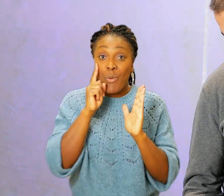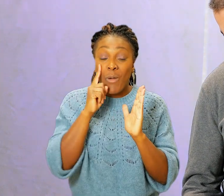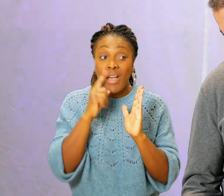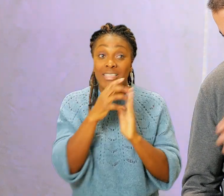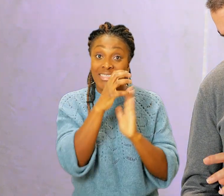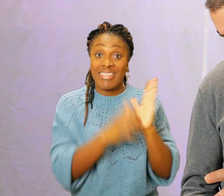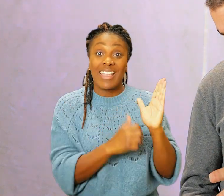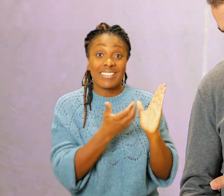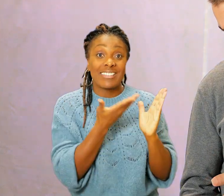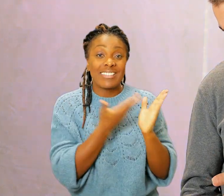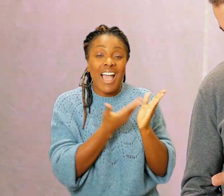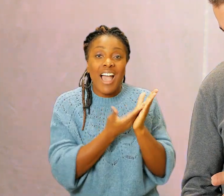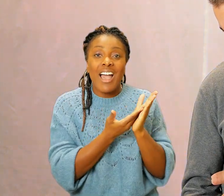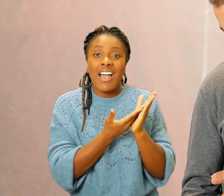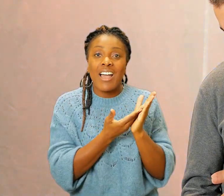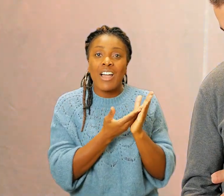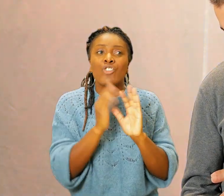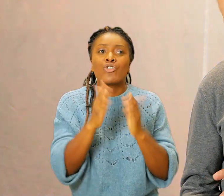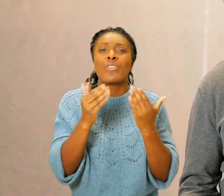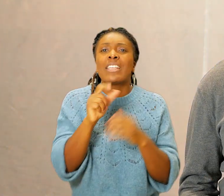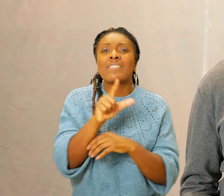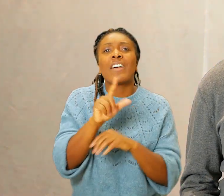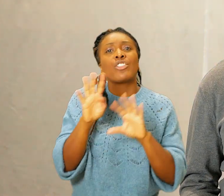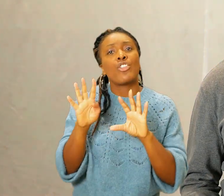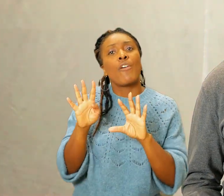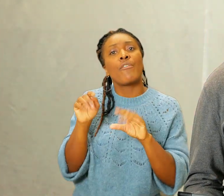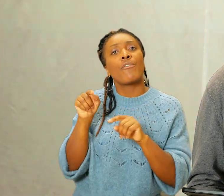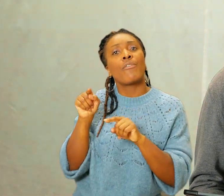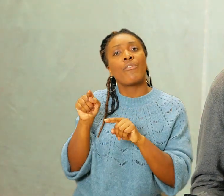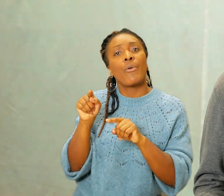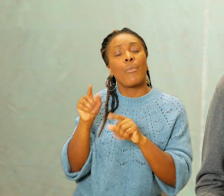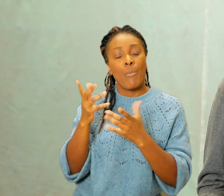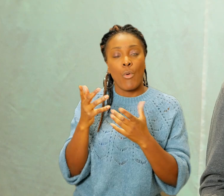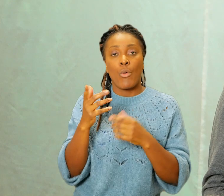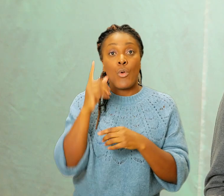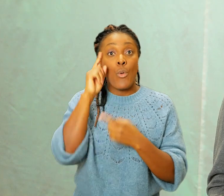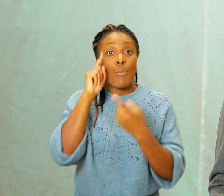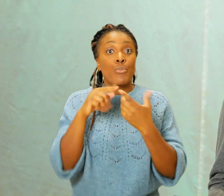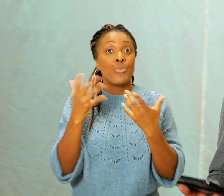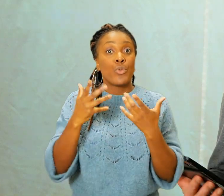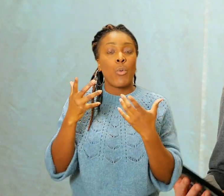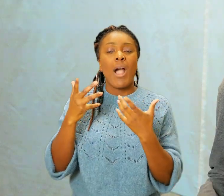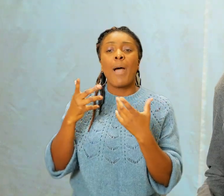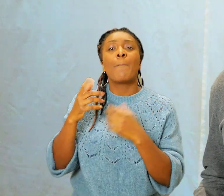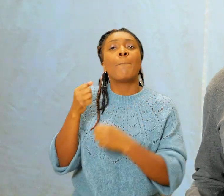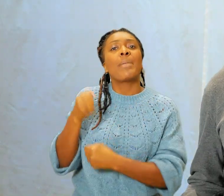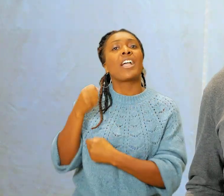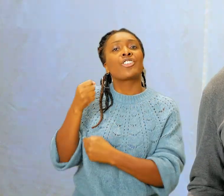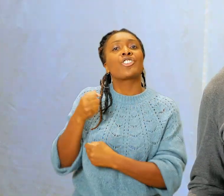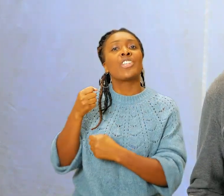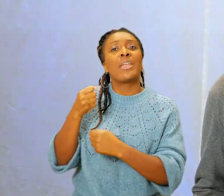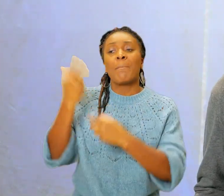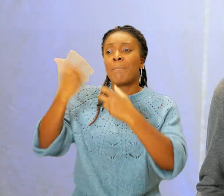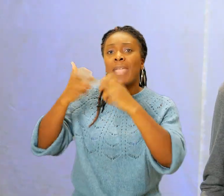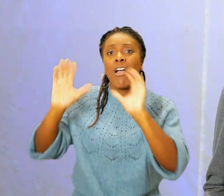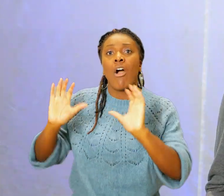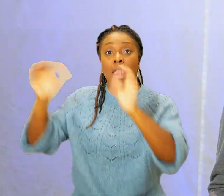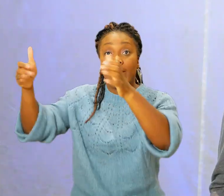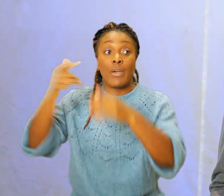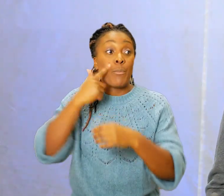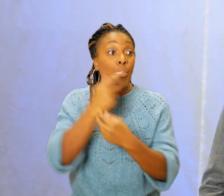que, eh bien, dans Genèse 29, le but que la pierre soit roulée, c'était quoi? C'est que les brebis puissent être